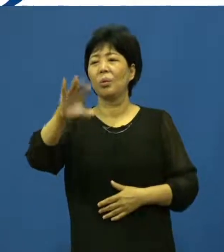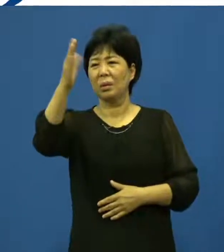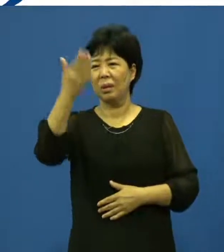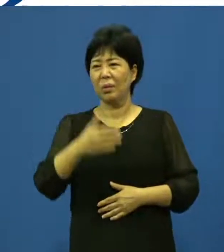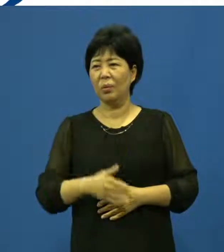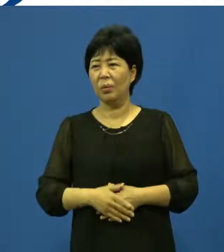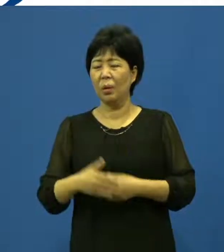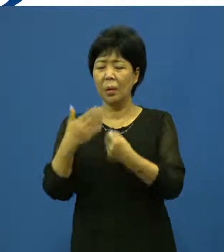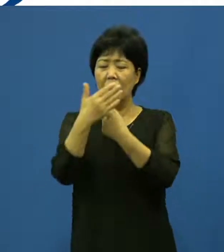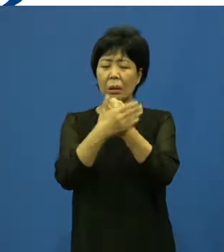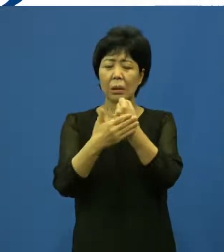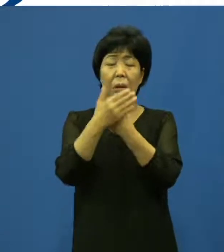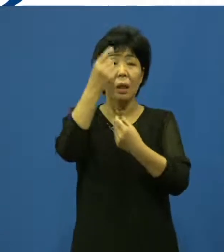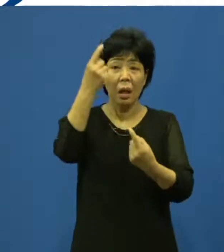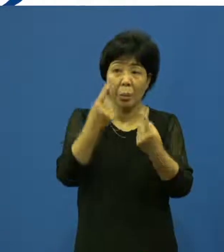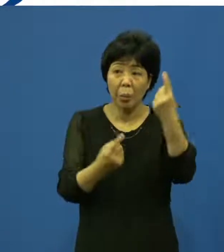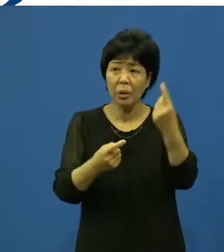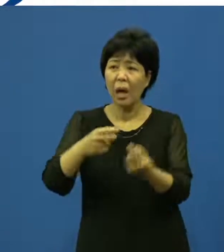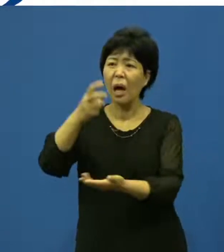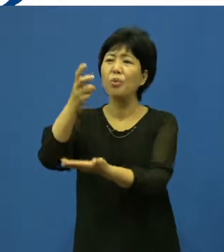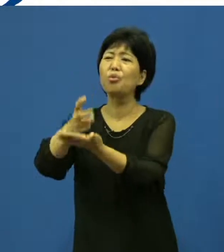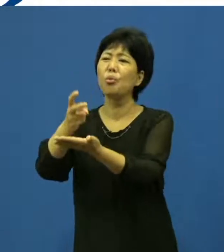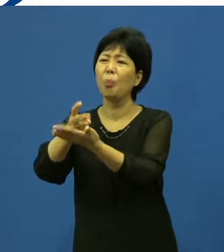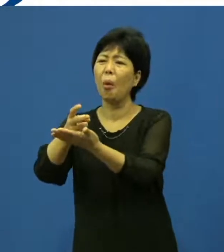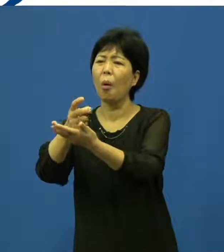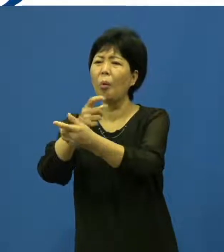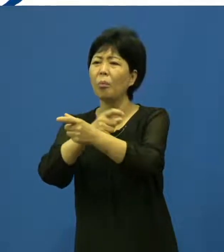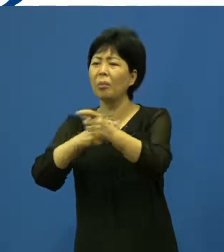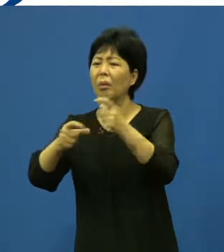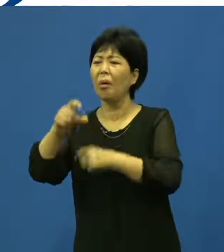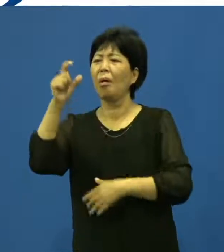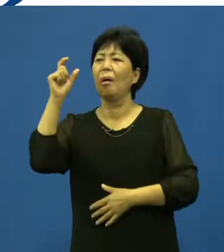은혜의 구조보다 율법적 구조가 강화되는 것입니다.